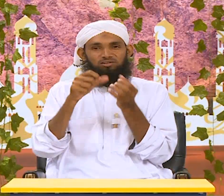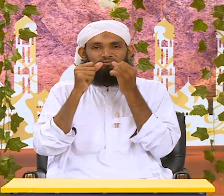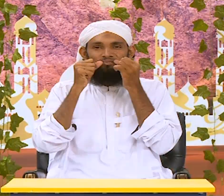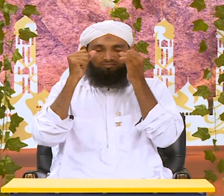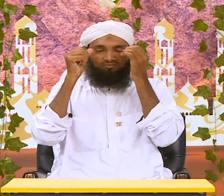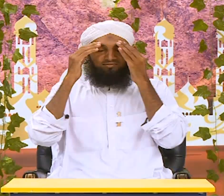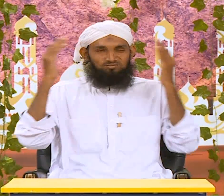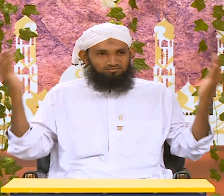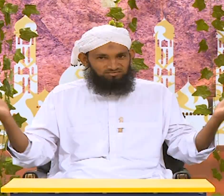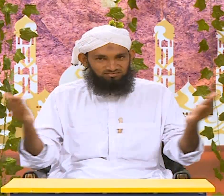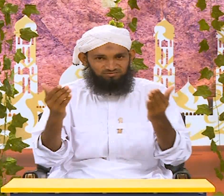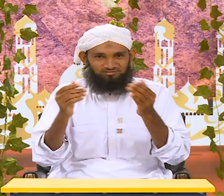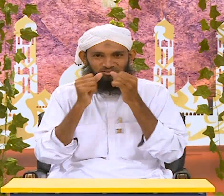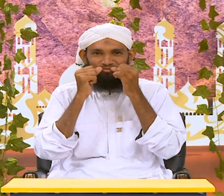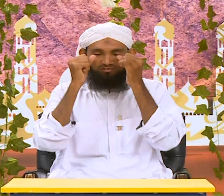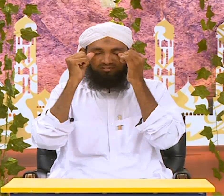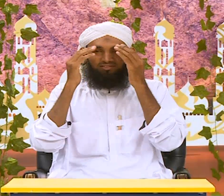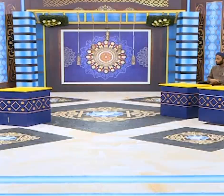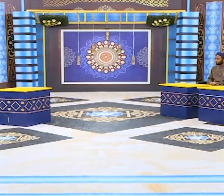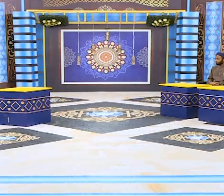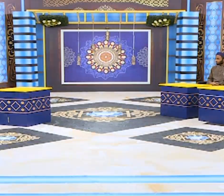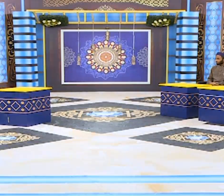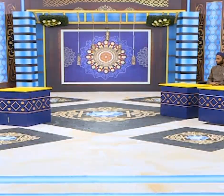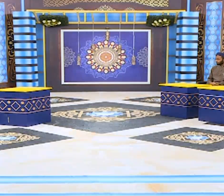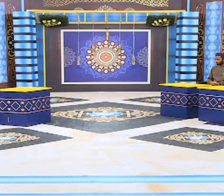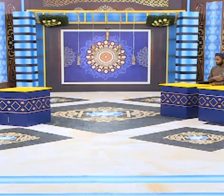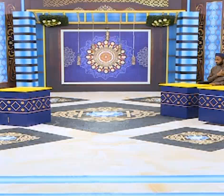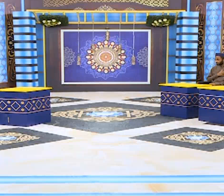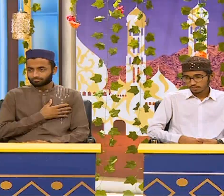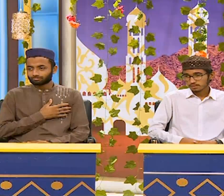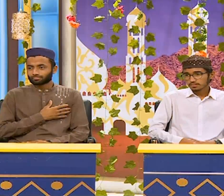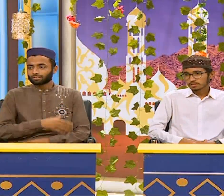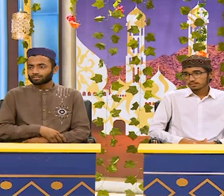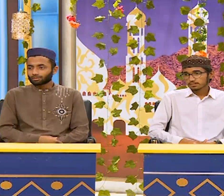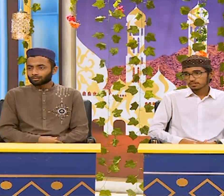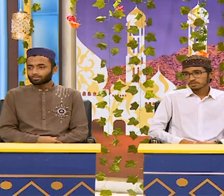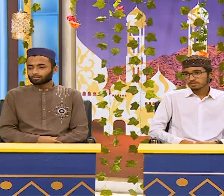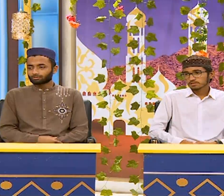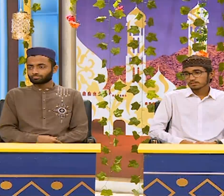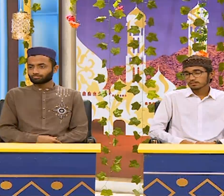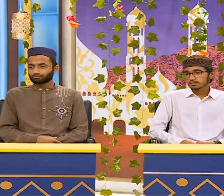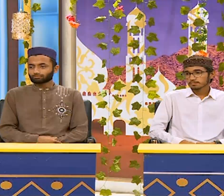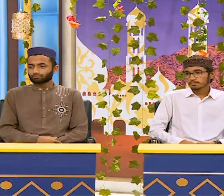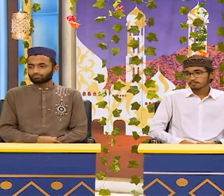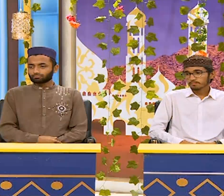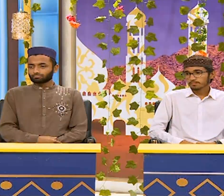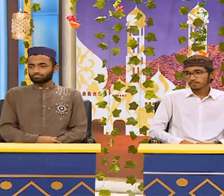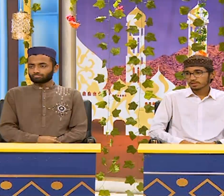علی الحبیب صلی اللہ علی محمد صلی اللہ علیہ وسلم۔ آقا صلی اللہ علیہ وآلہ وصحبہ وسلم نے دنیا